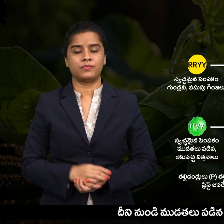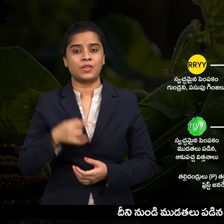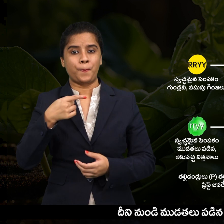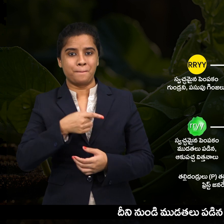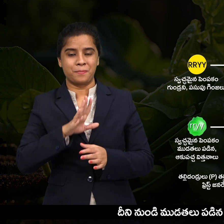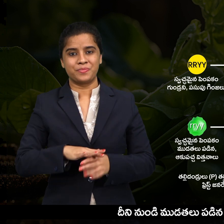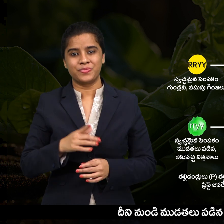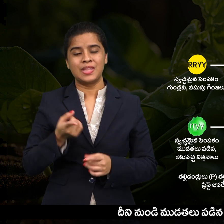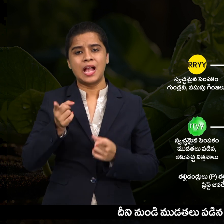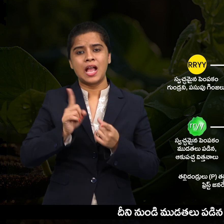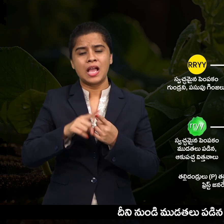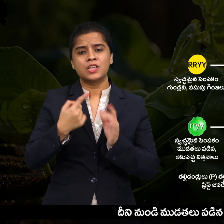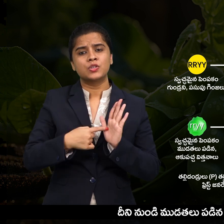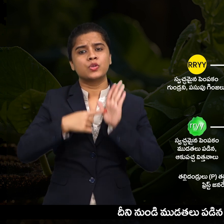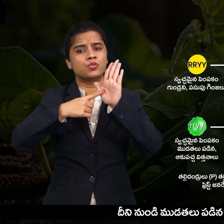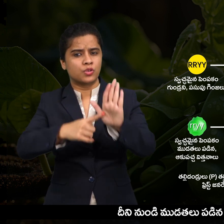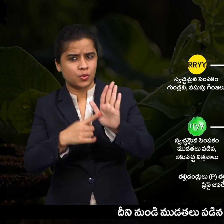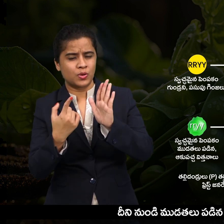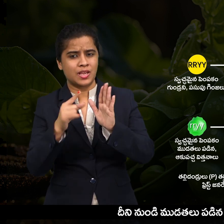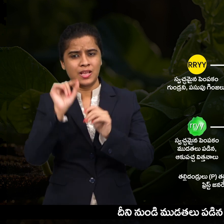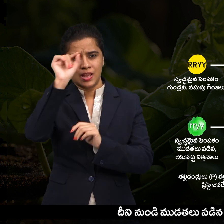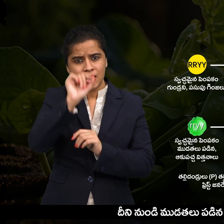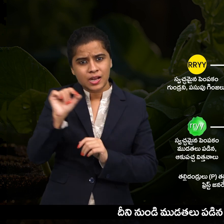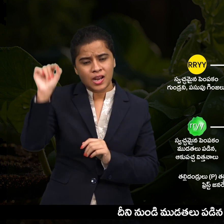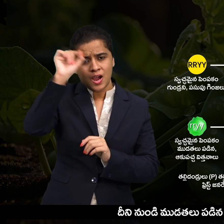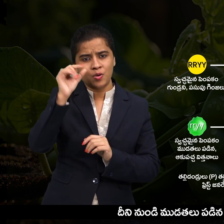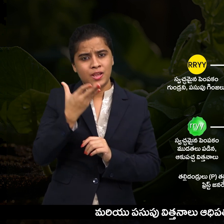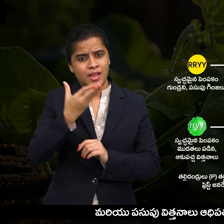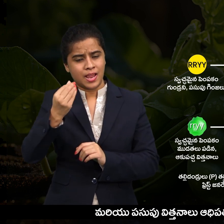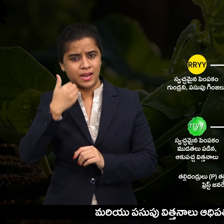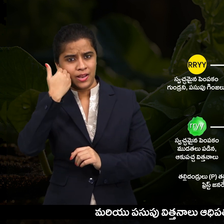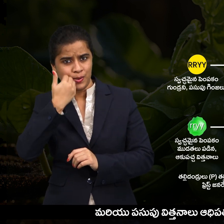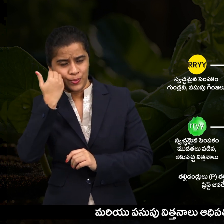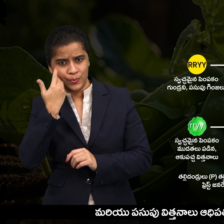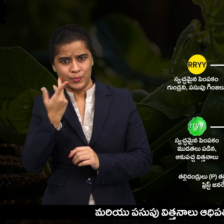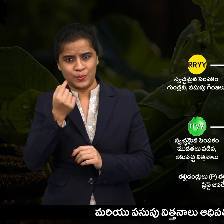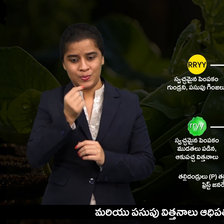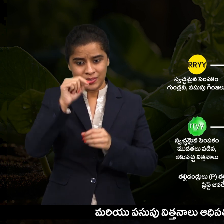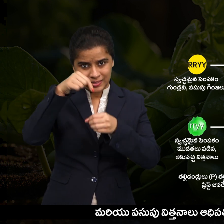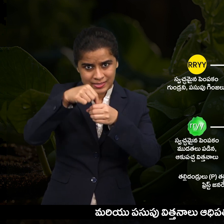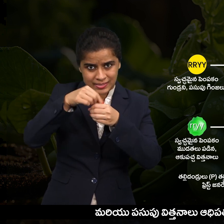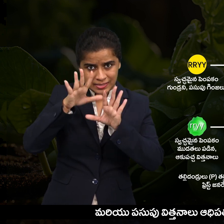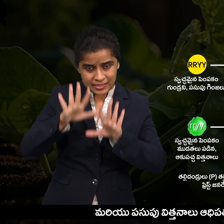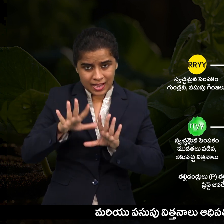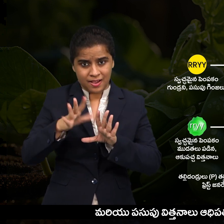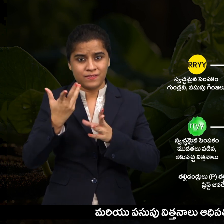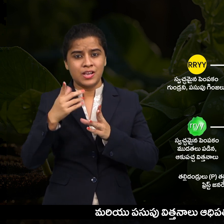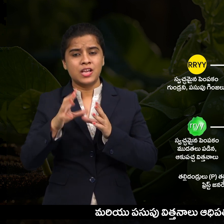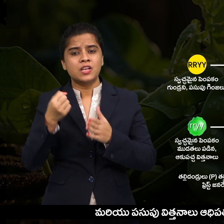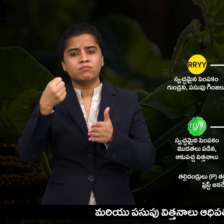దీని నుండి ముడతలు పడిన మరియు ఆకుపచ్చ విత్తనాలపై గుండ్రని మరియు పసుపు విత్తనాలు